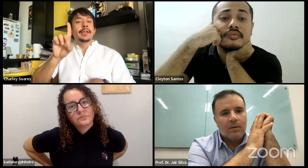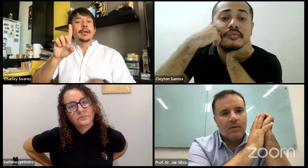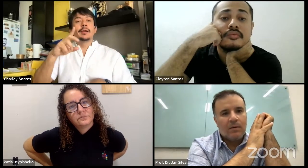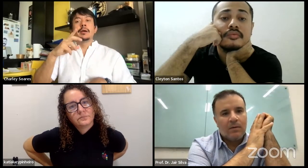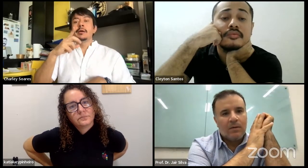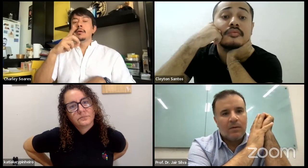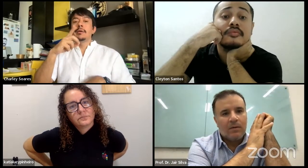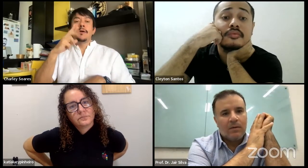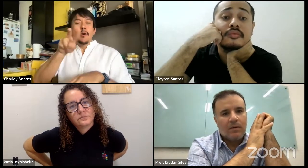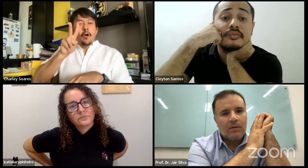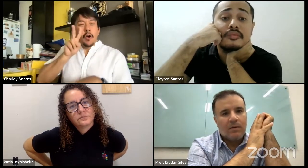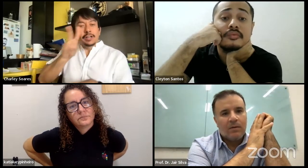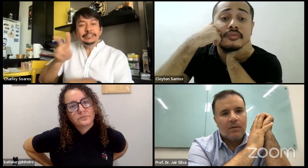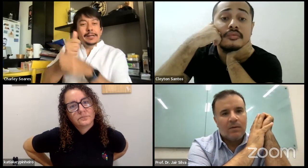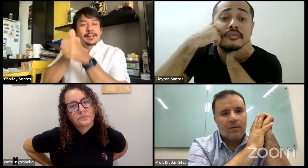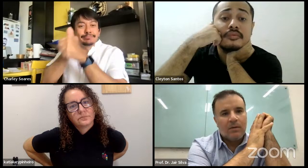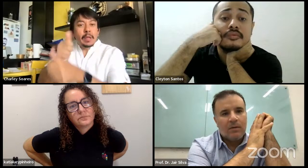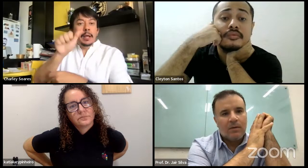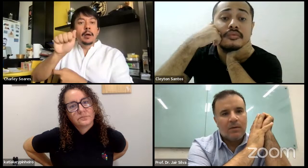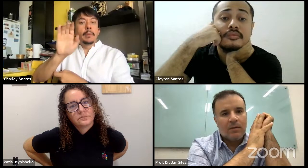percebi que algumas vezes